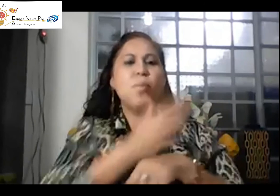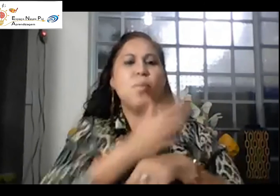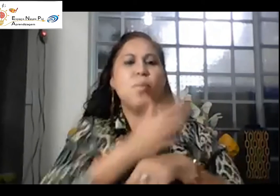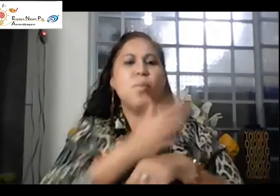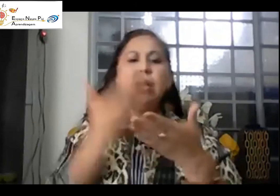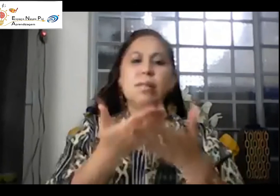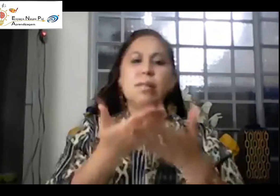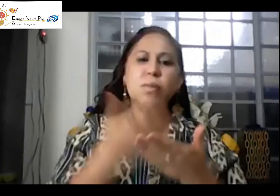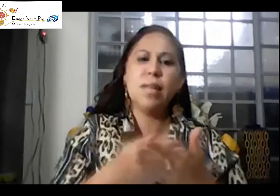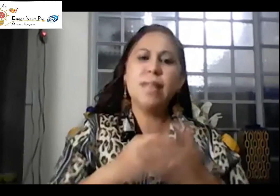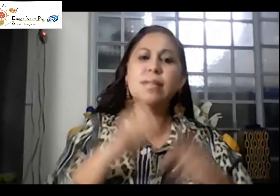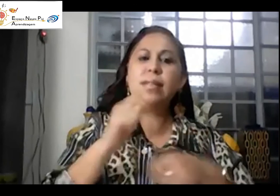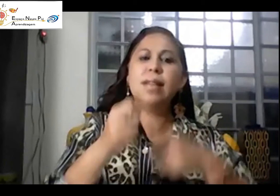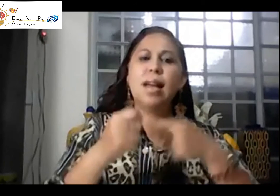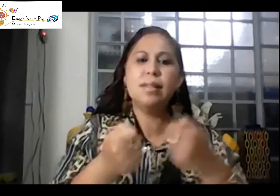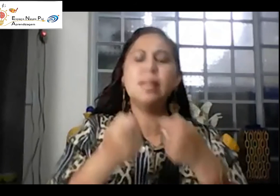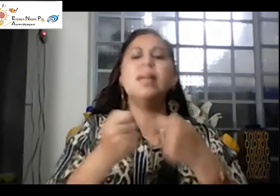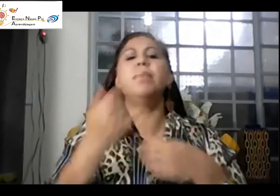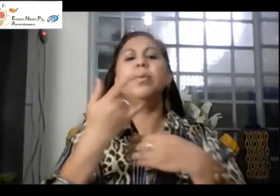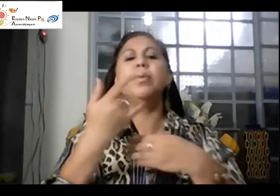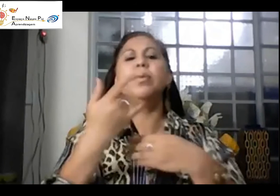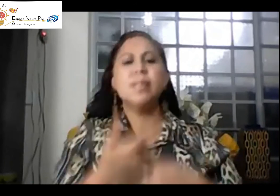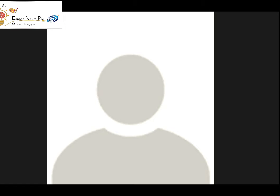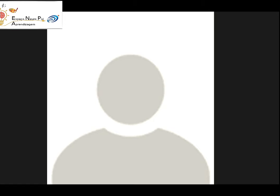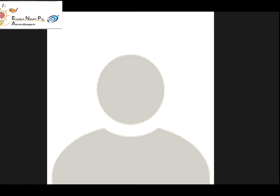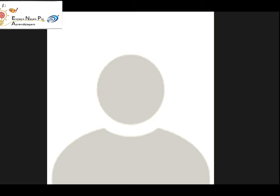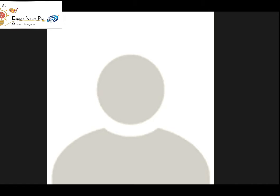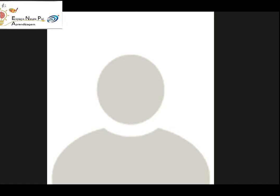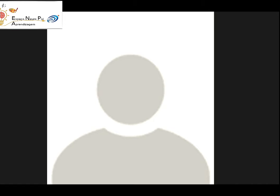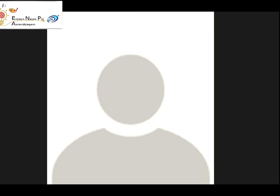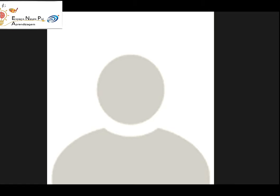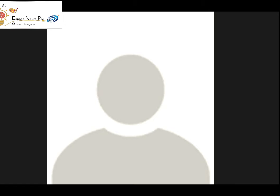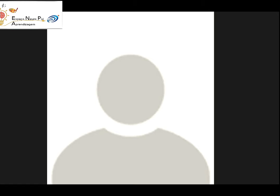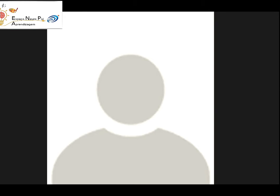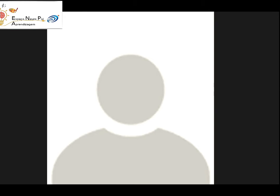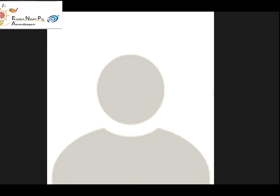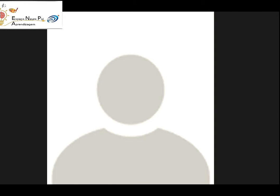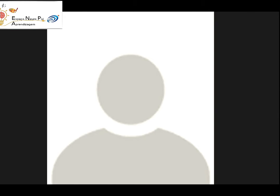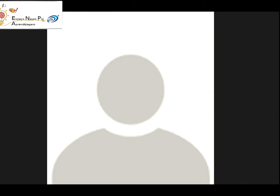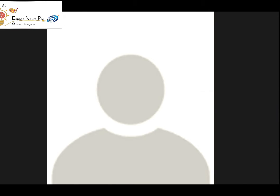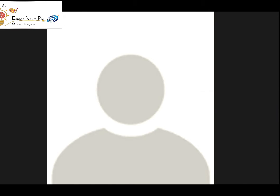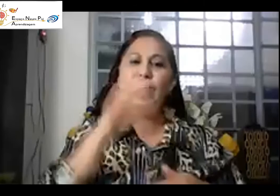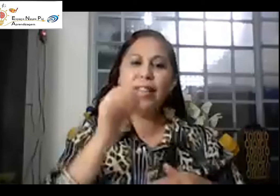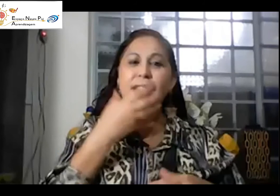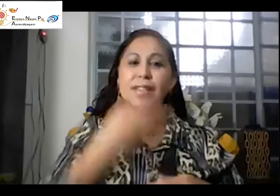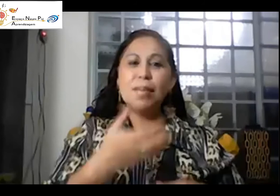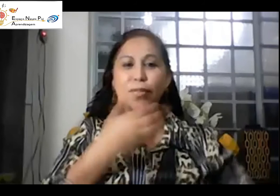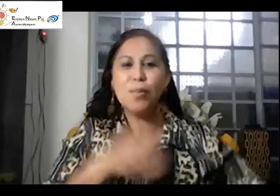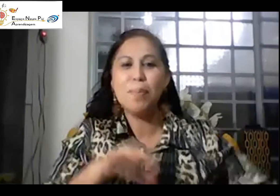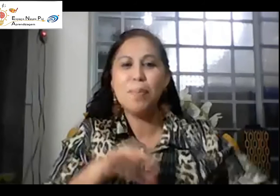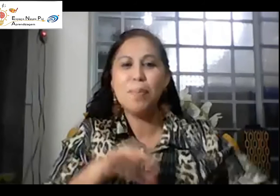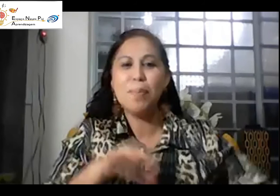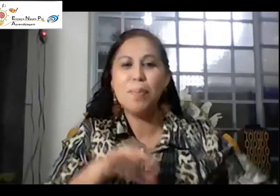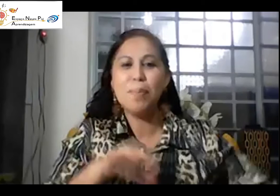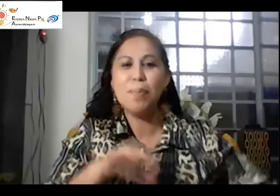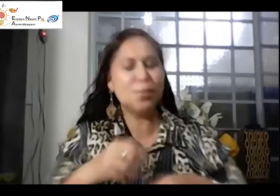como atividade é isso: estudar esses sinais, né? E reproduzir esse vídeo. Vocês têm até o dia 20 de dezembro, viu? Para